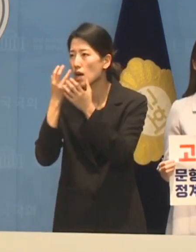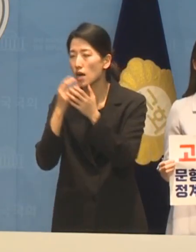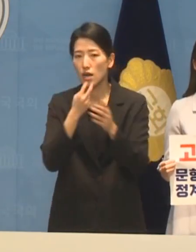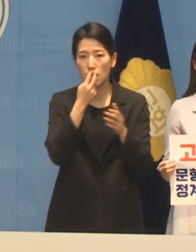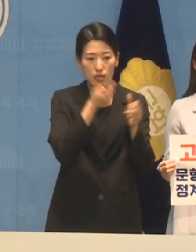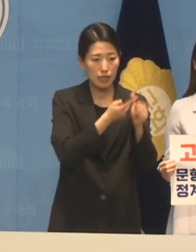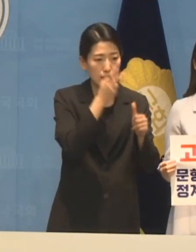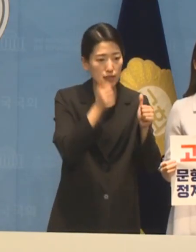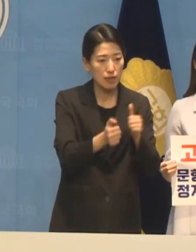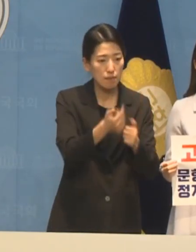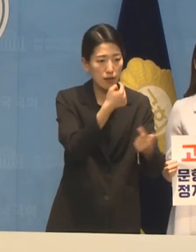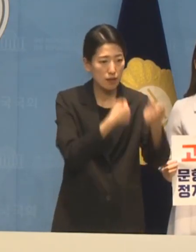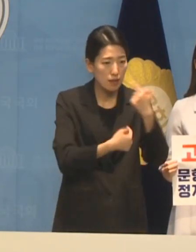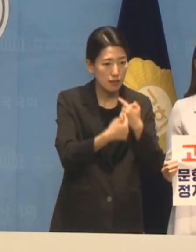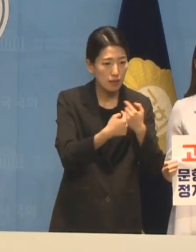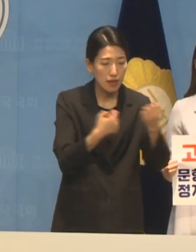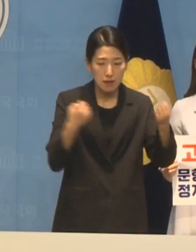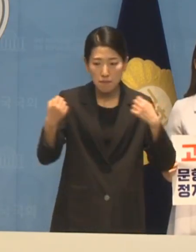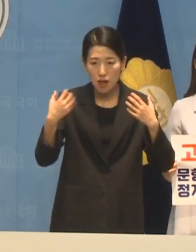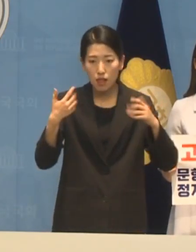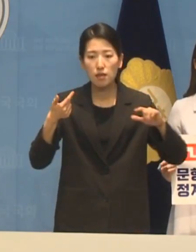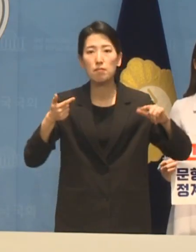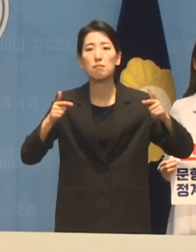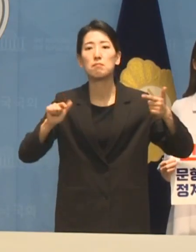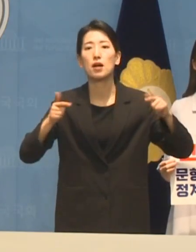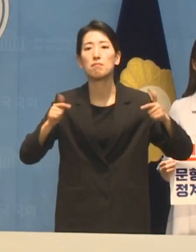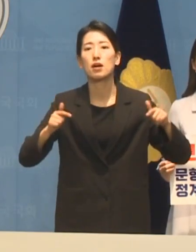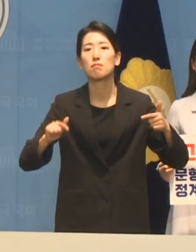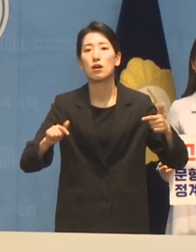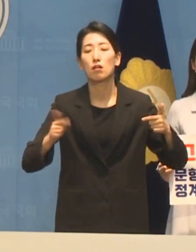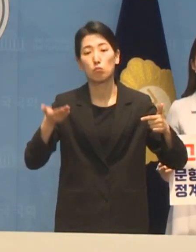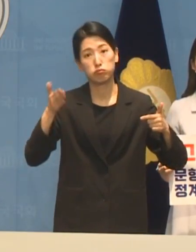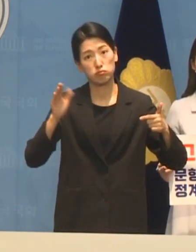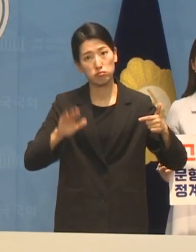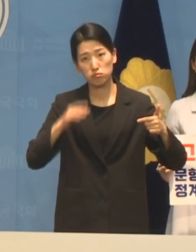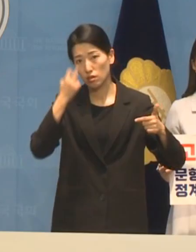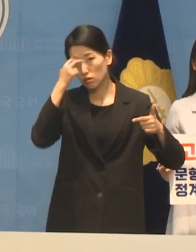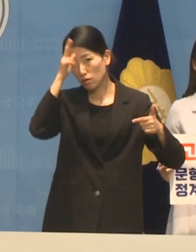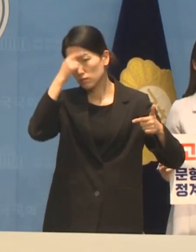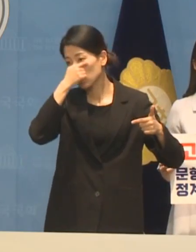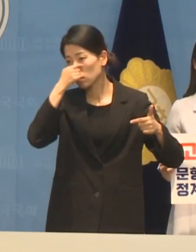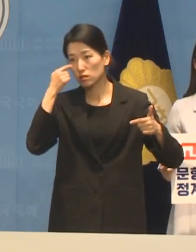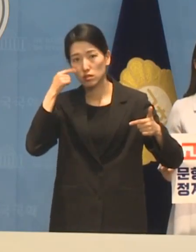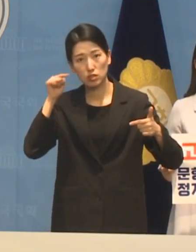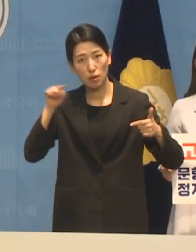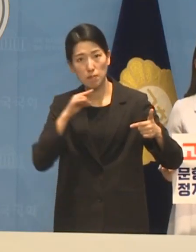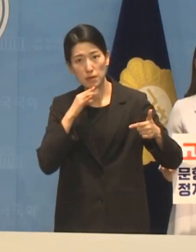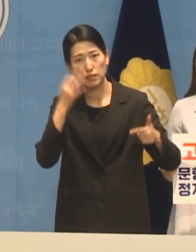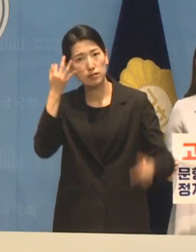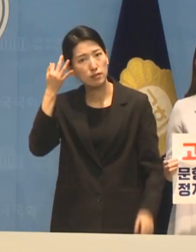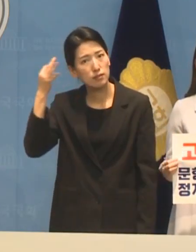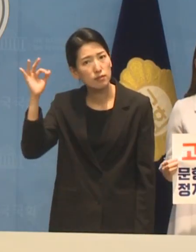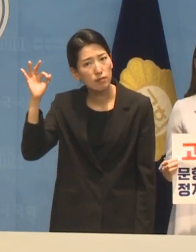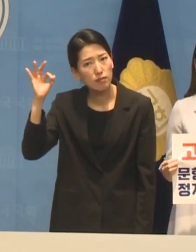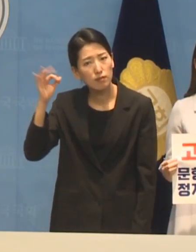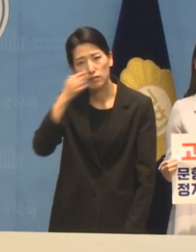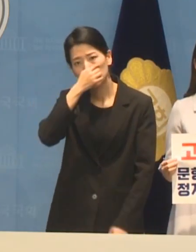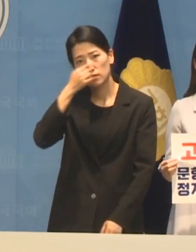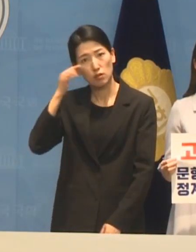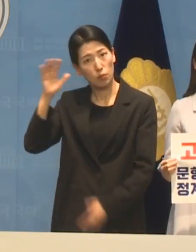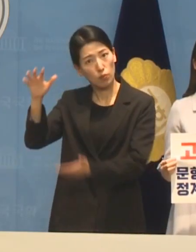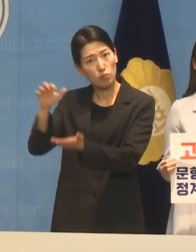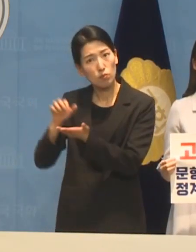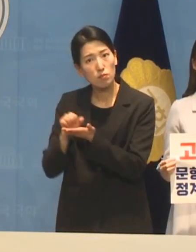불구하고 이들의 신문조서를 증거로 채택한 것은 수사기관에서 진술한 내용을